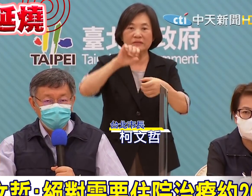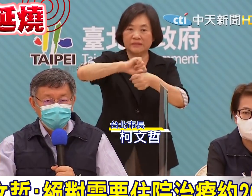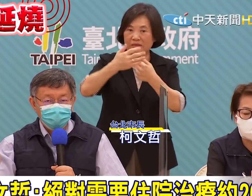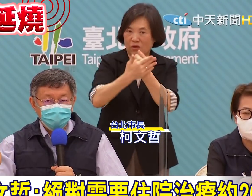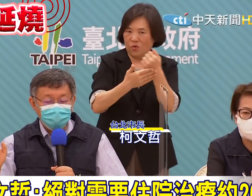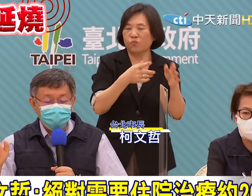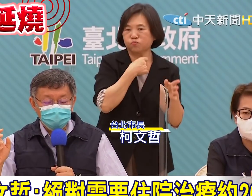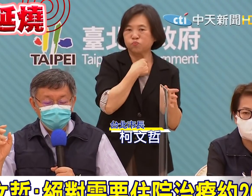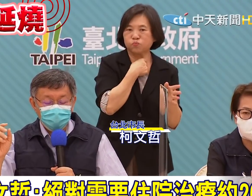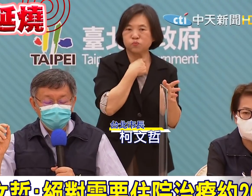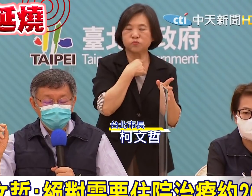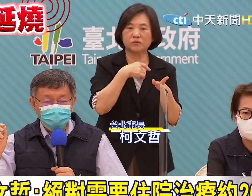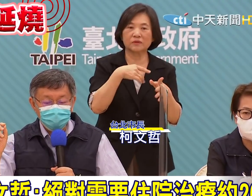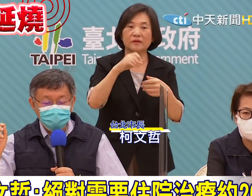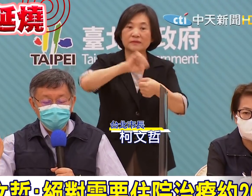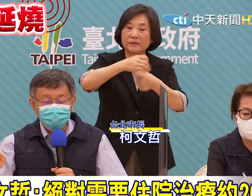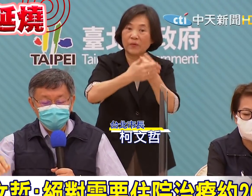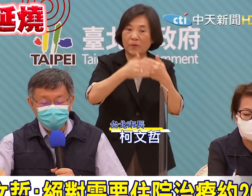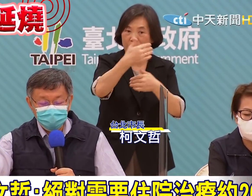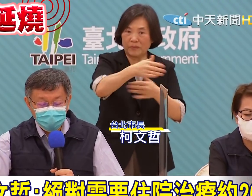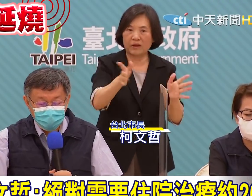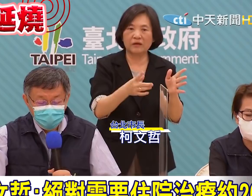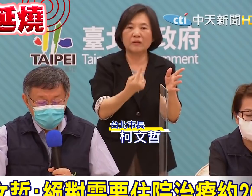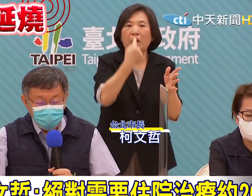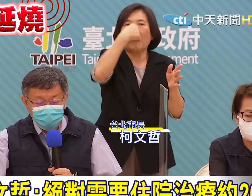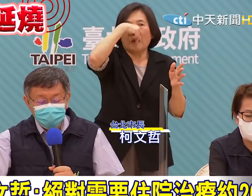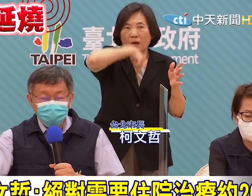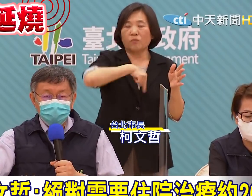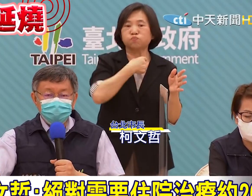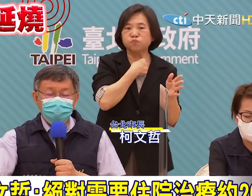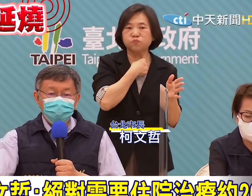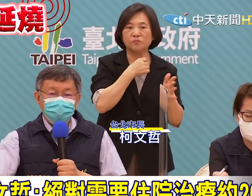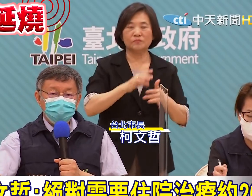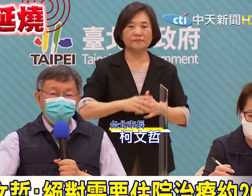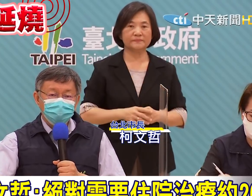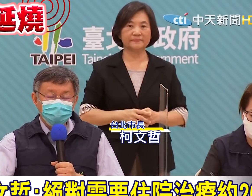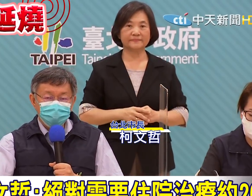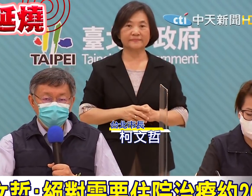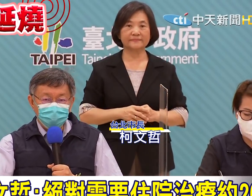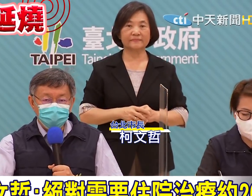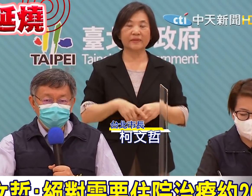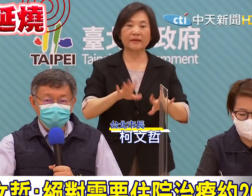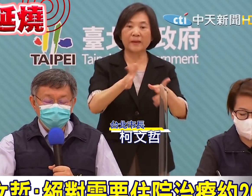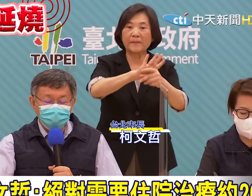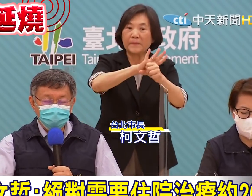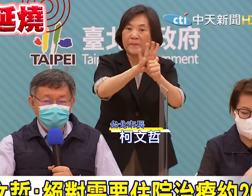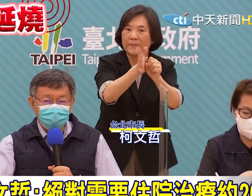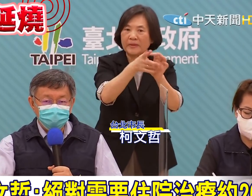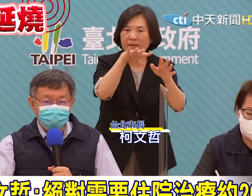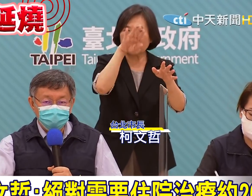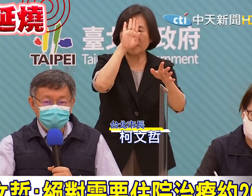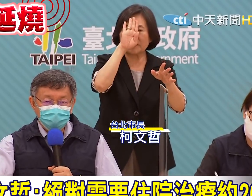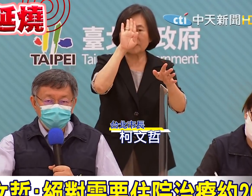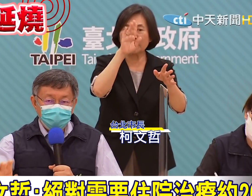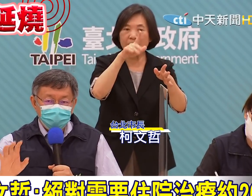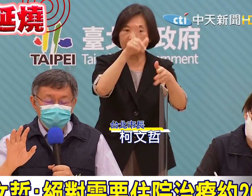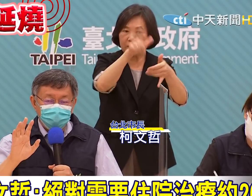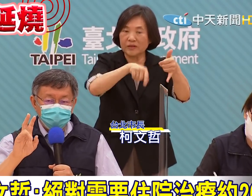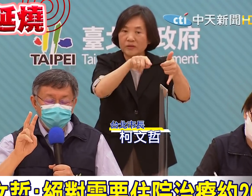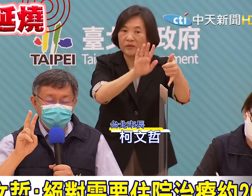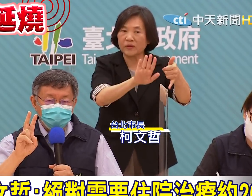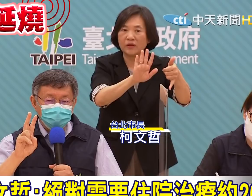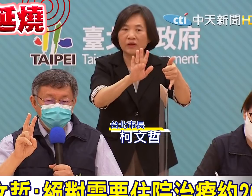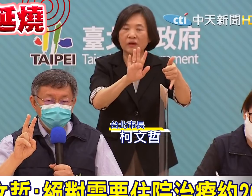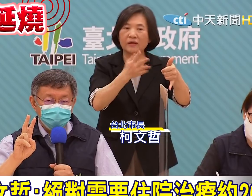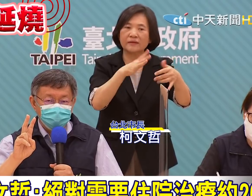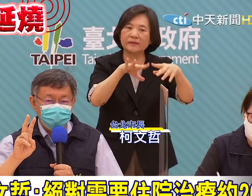房，包括这个插管。那么既然新冠肺炎的病确诊案例里面哦，只有